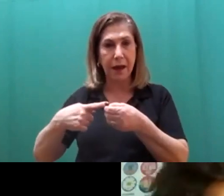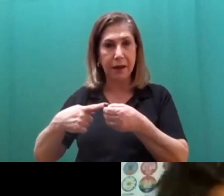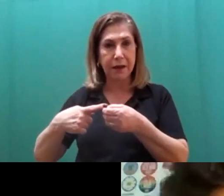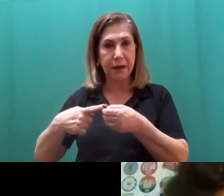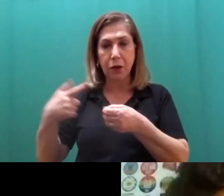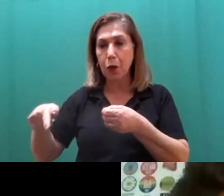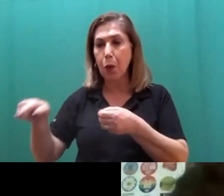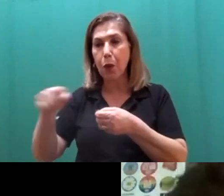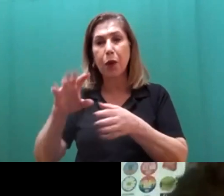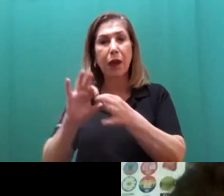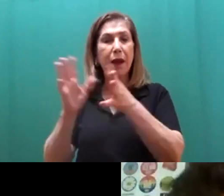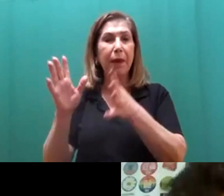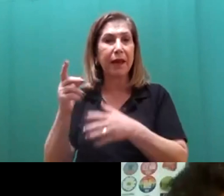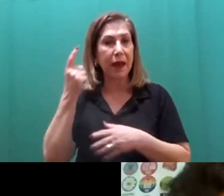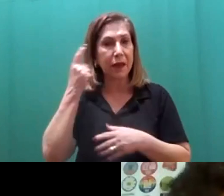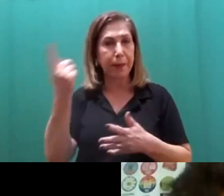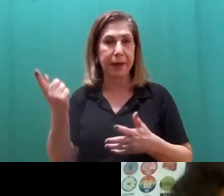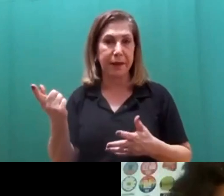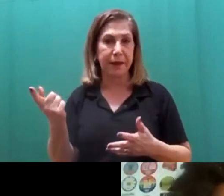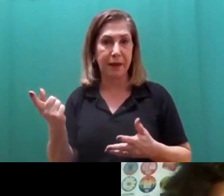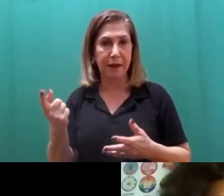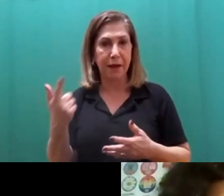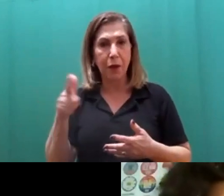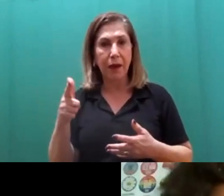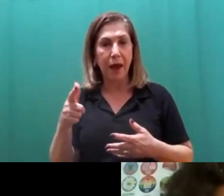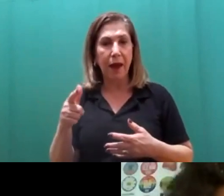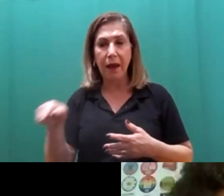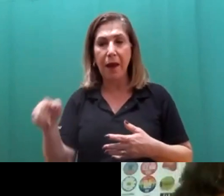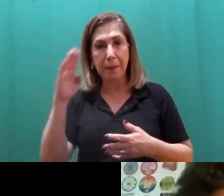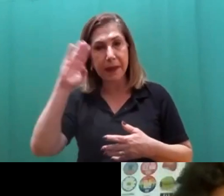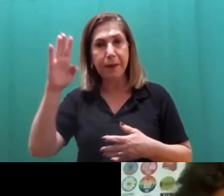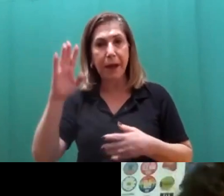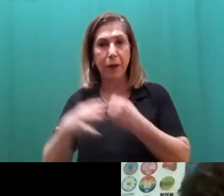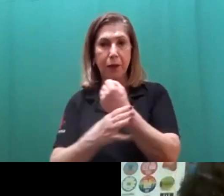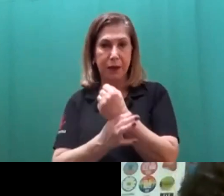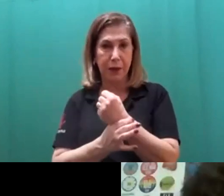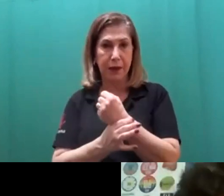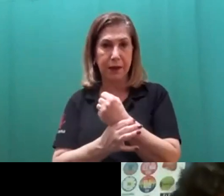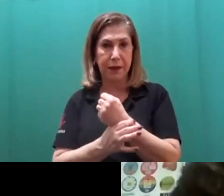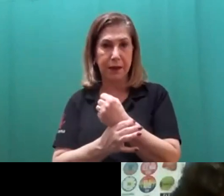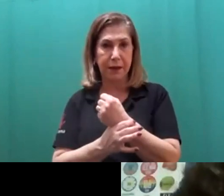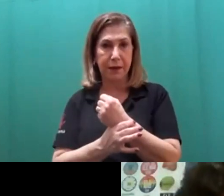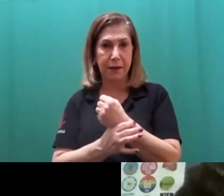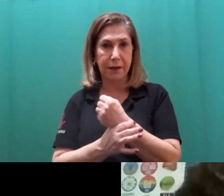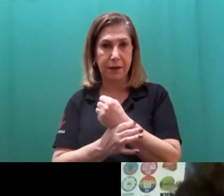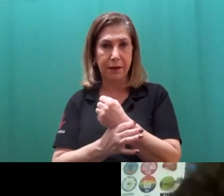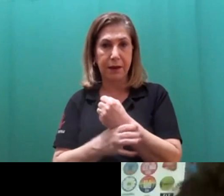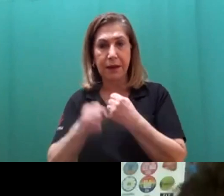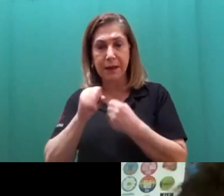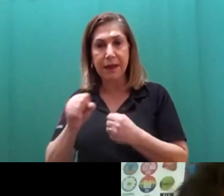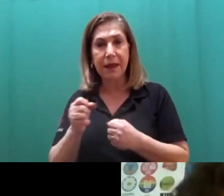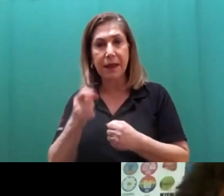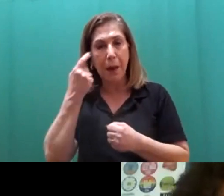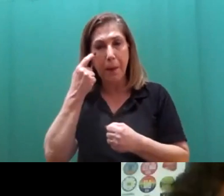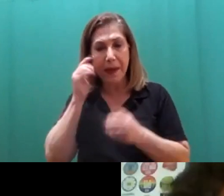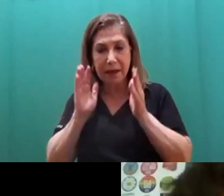para pensar a questão da soberania e segurança alimentar se não pensa o grande centro. Eu